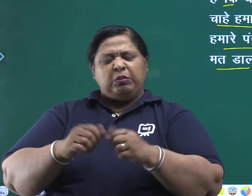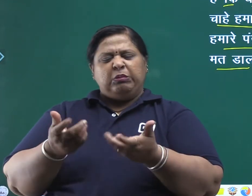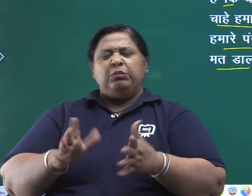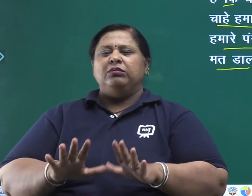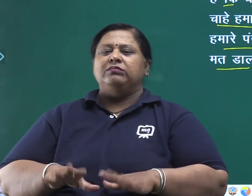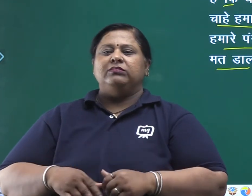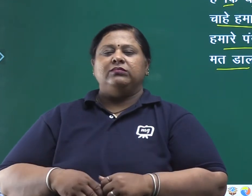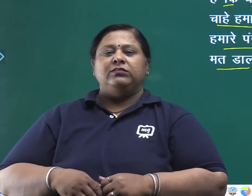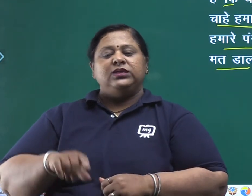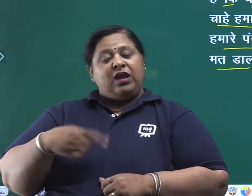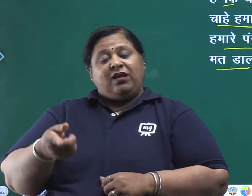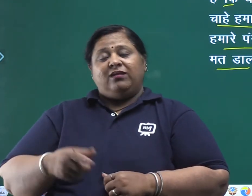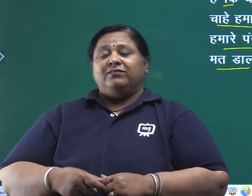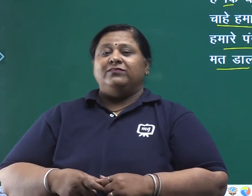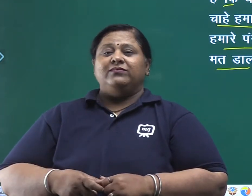चाहे